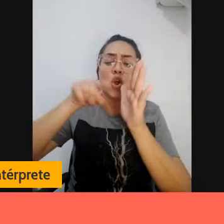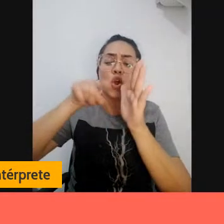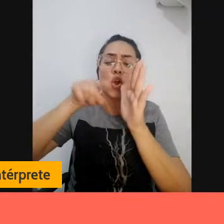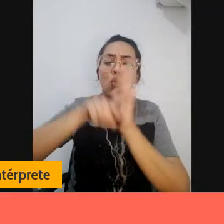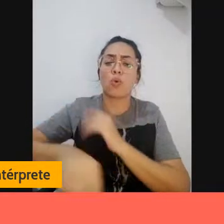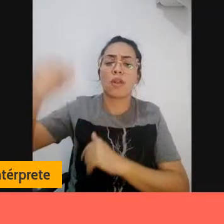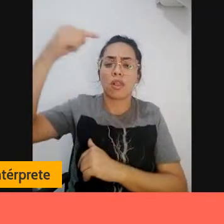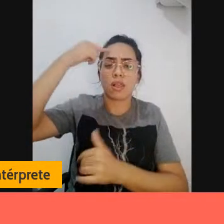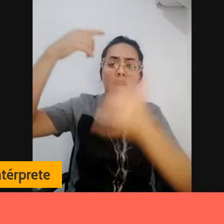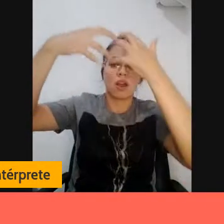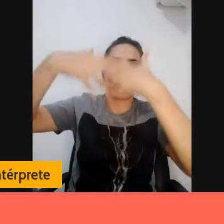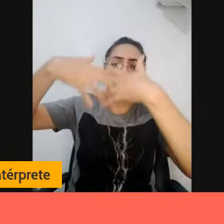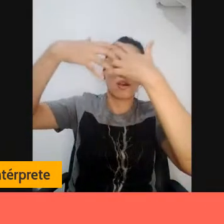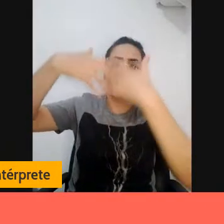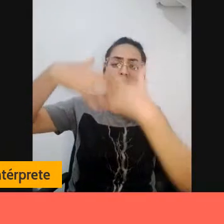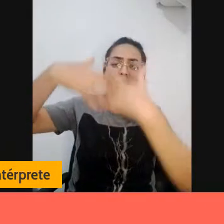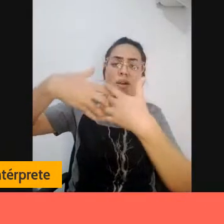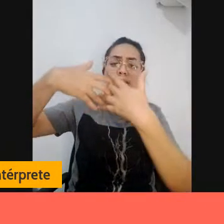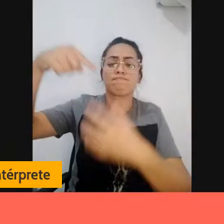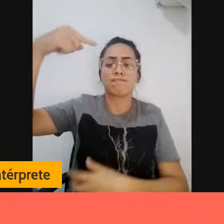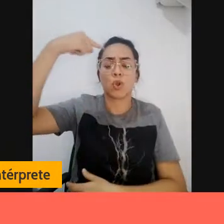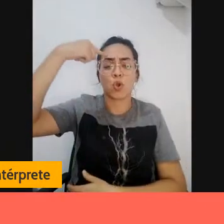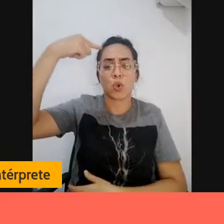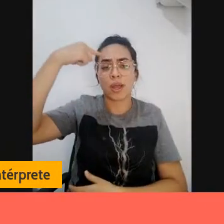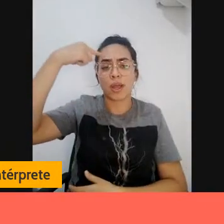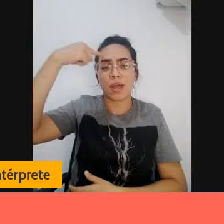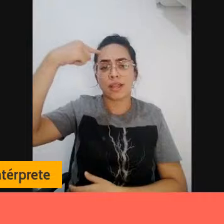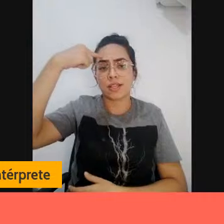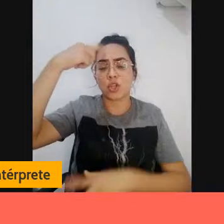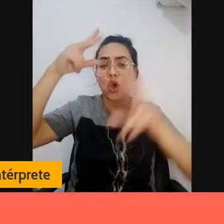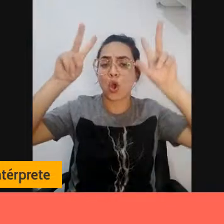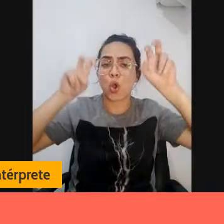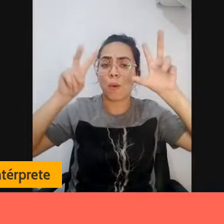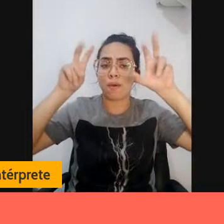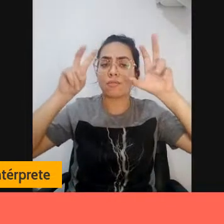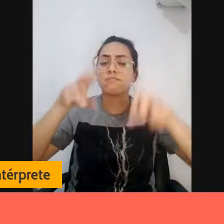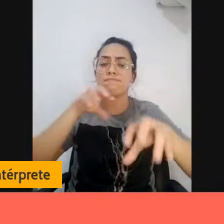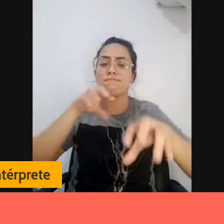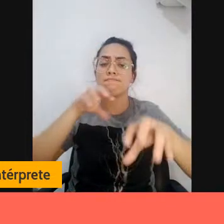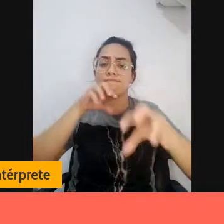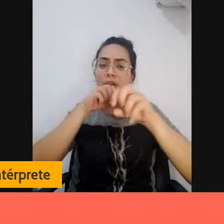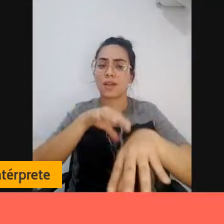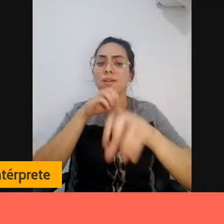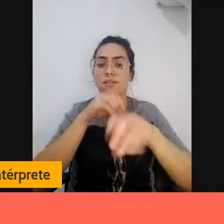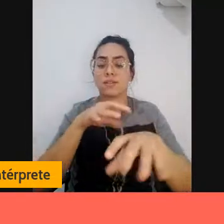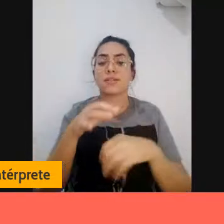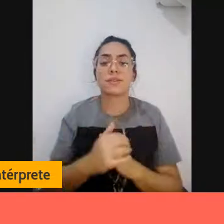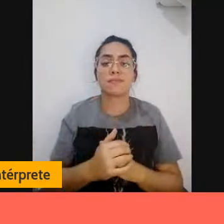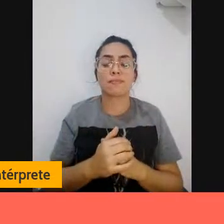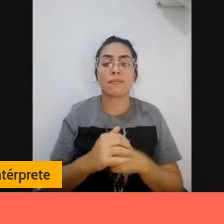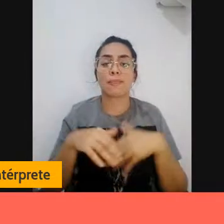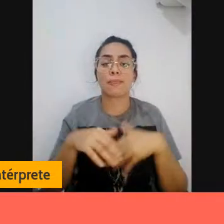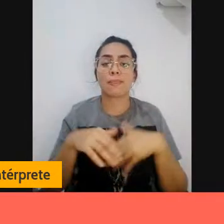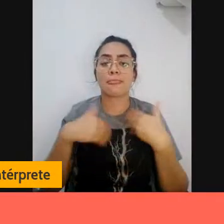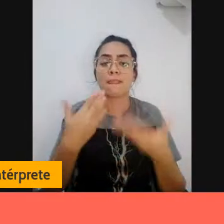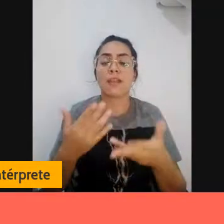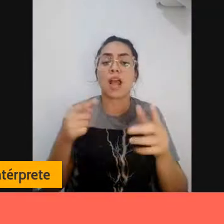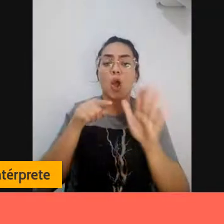problematizações, o nosso pensar sobre, né, o ensino. Em termos de